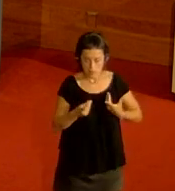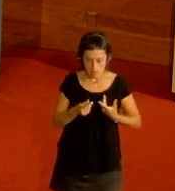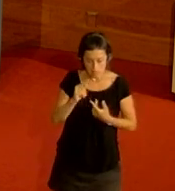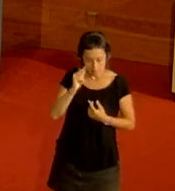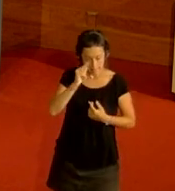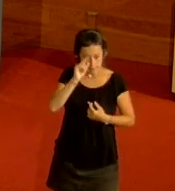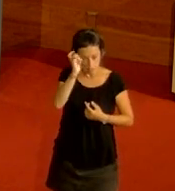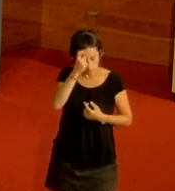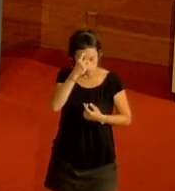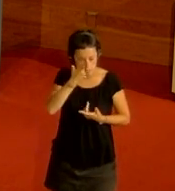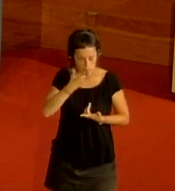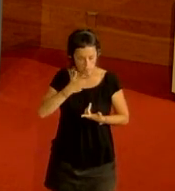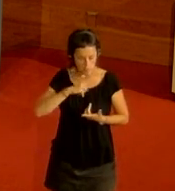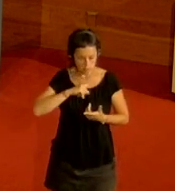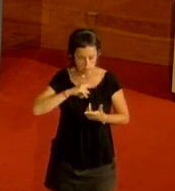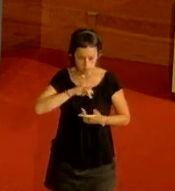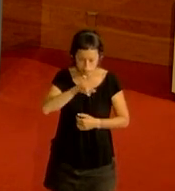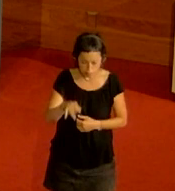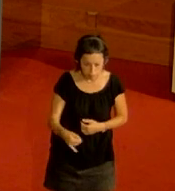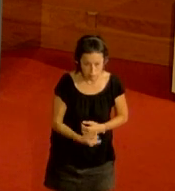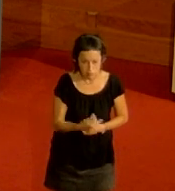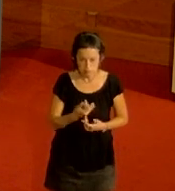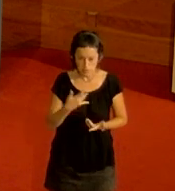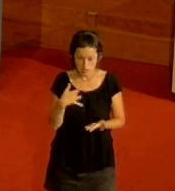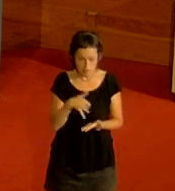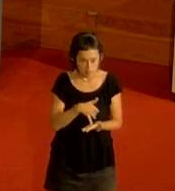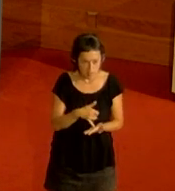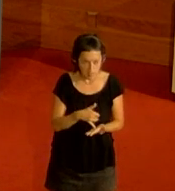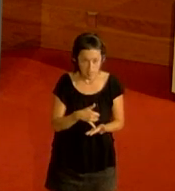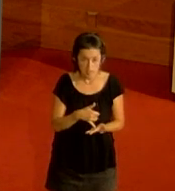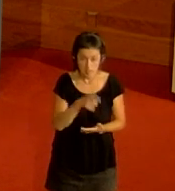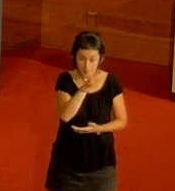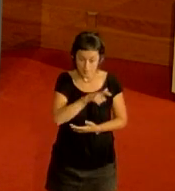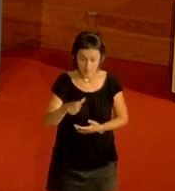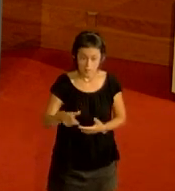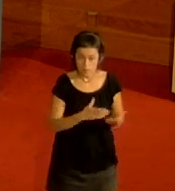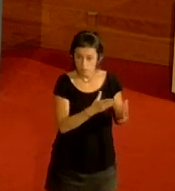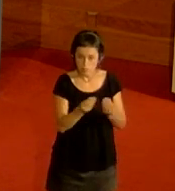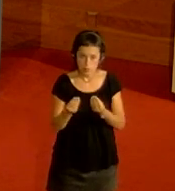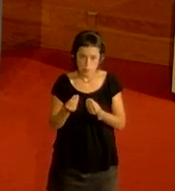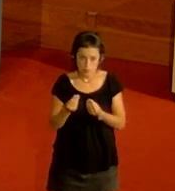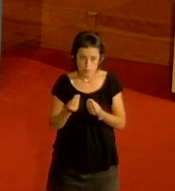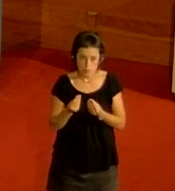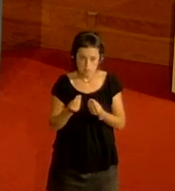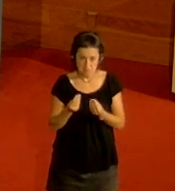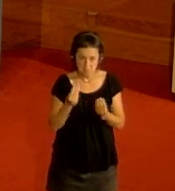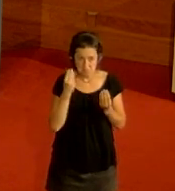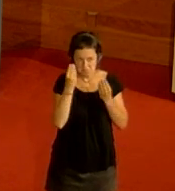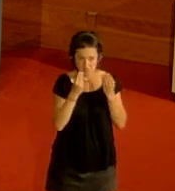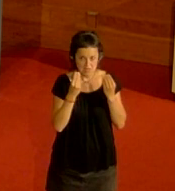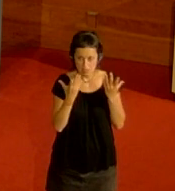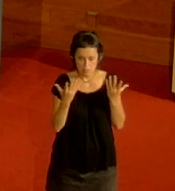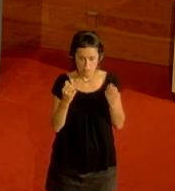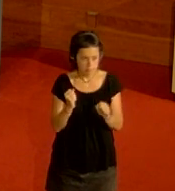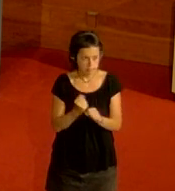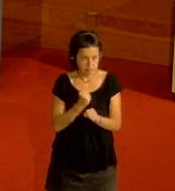tuvo tuvieron lugar multitud de eh de posicionamientos que eh generaron esta esta